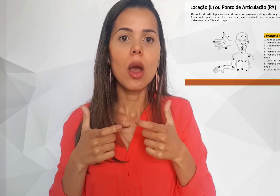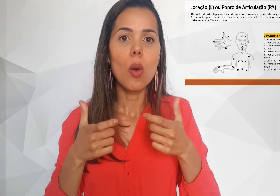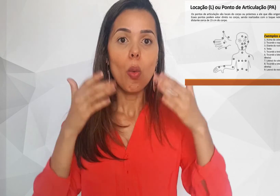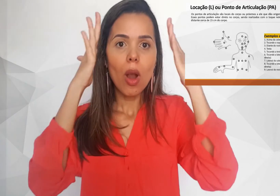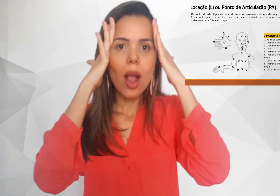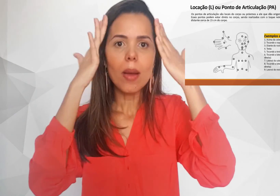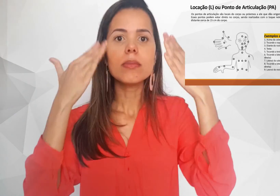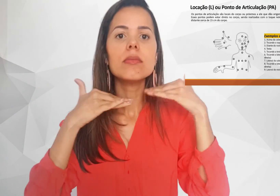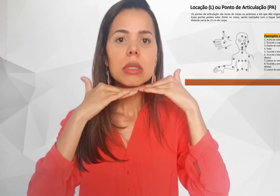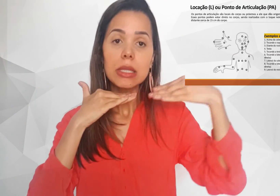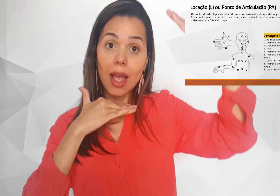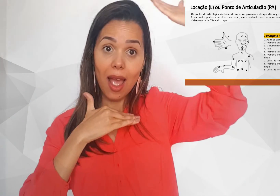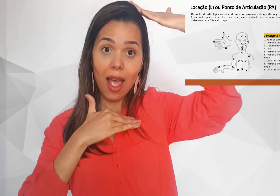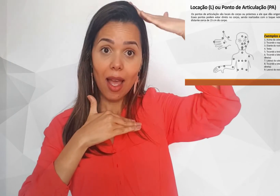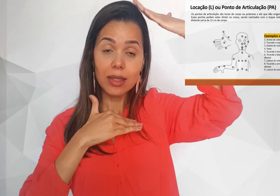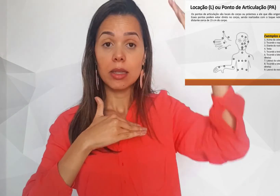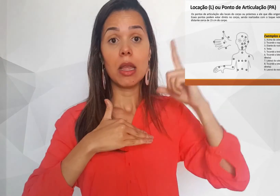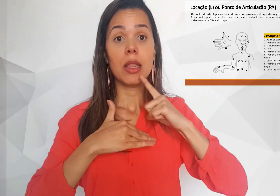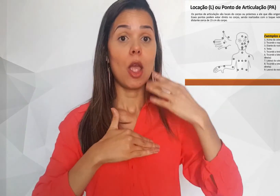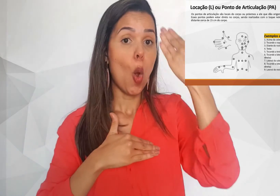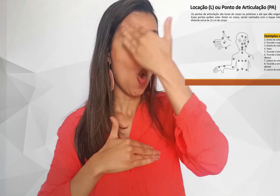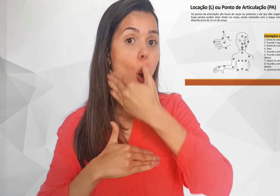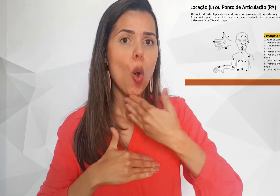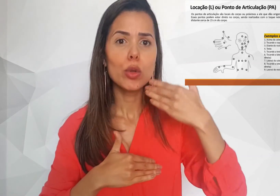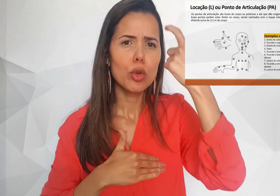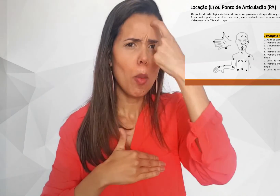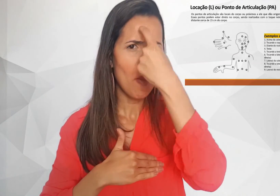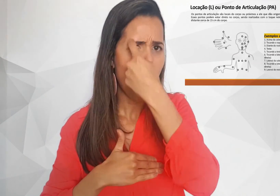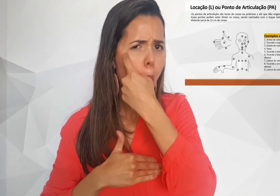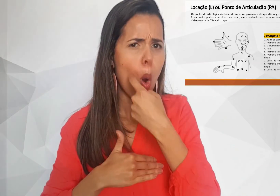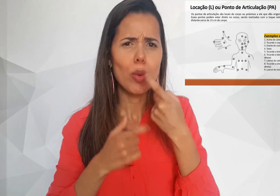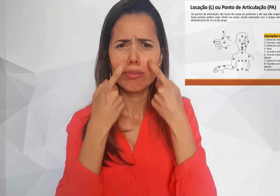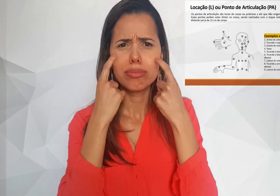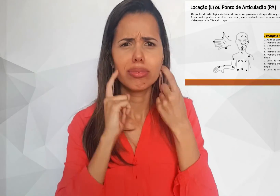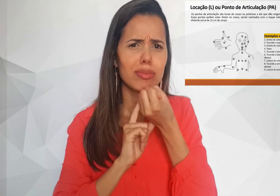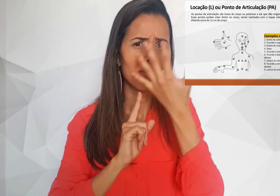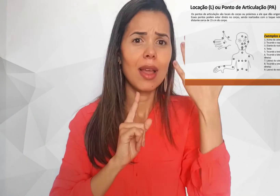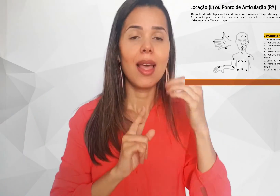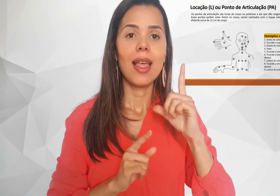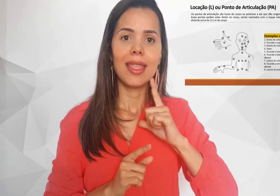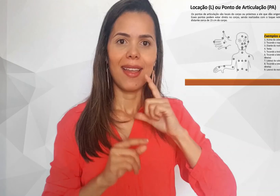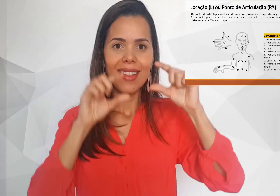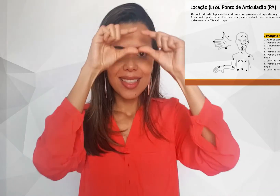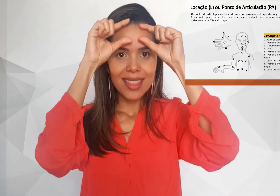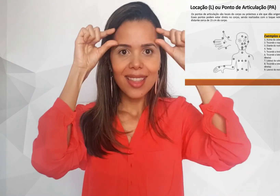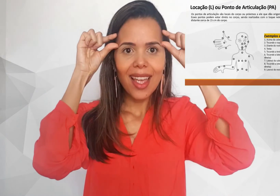possíveis, nós temos a cabeça ou acima da cabeça, nós temos em toda a região do rosto, nós podemos especificar isso somente